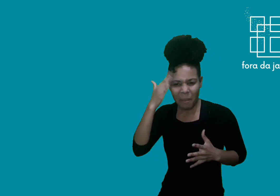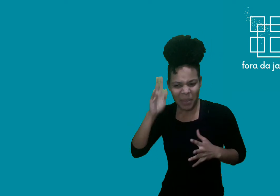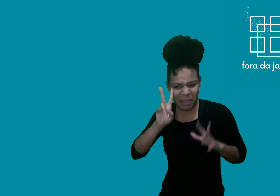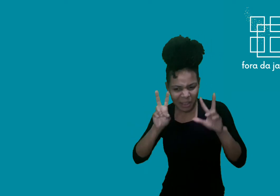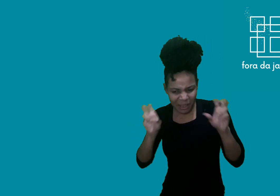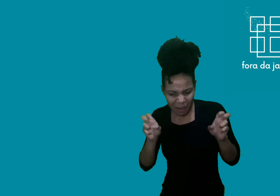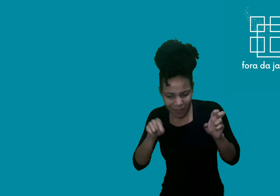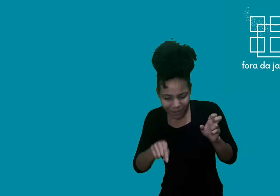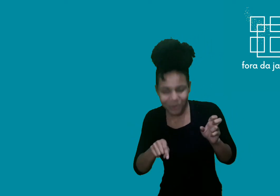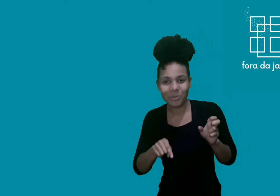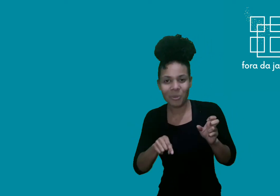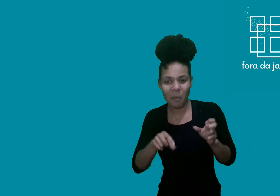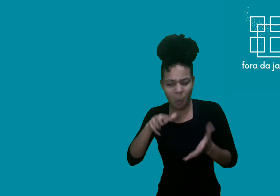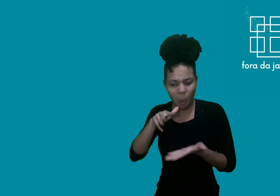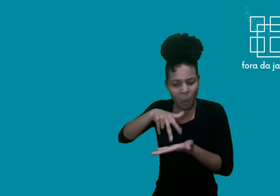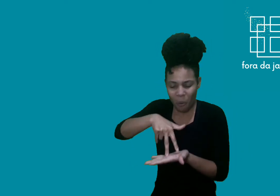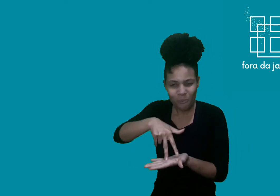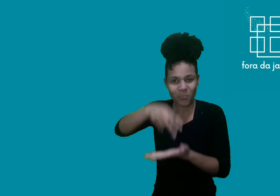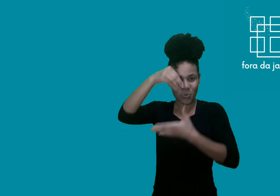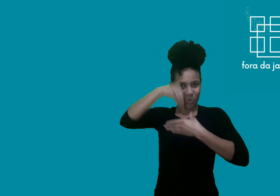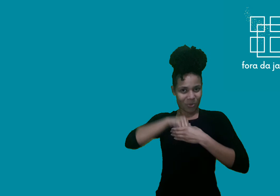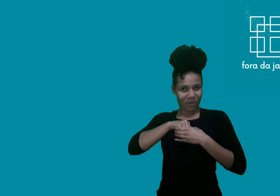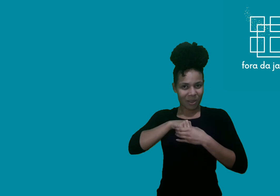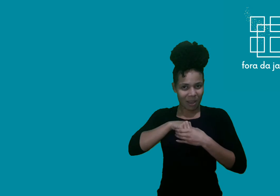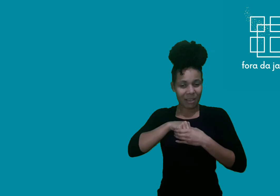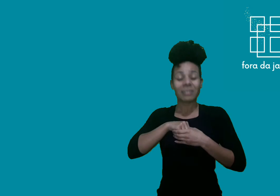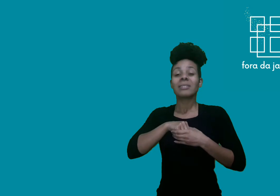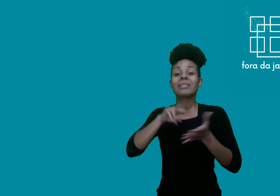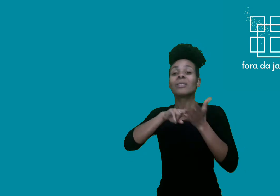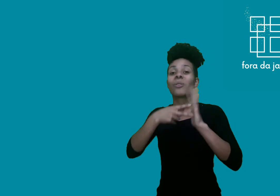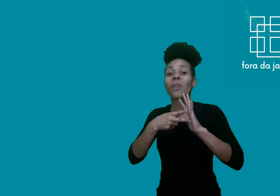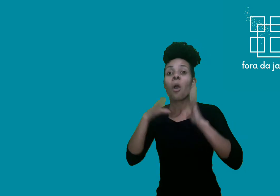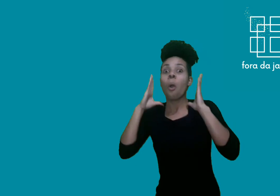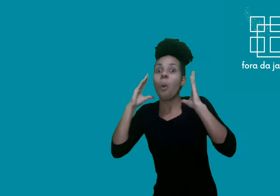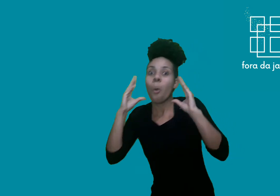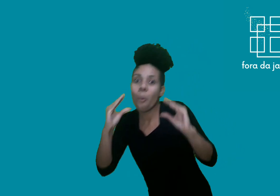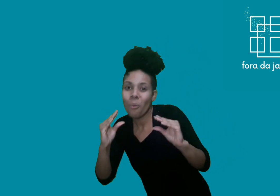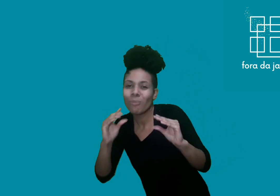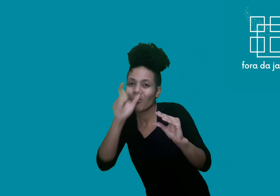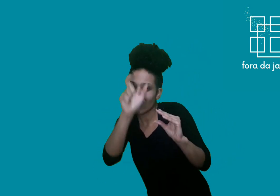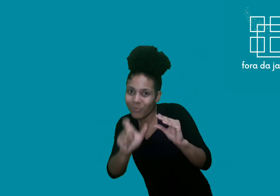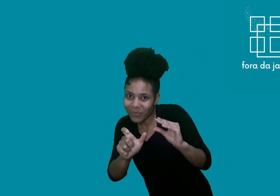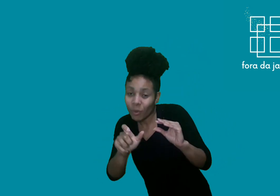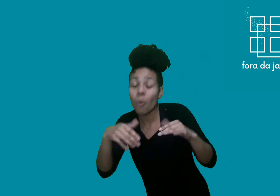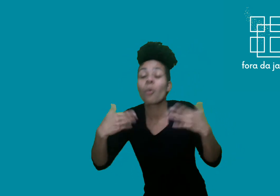a gente vai continuar aqui. E acho que a grande reflexão necessária que a gente precisa fazer é saber que o